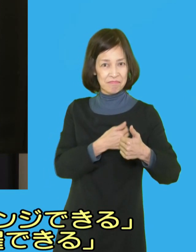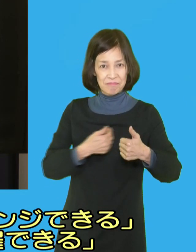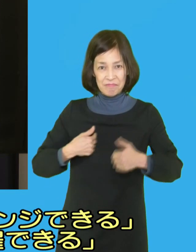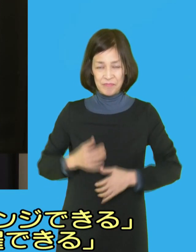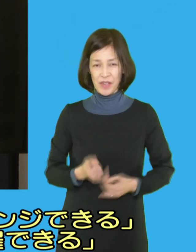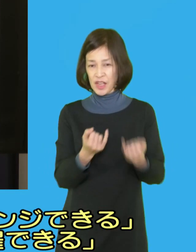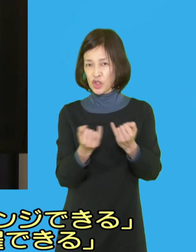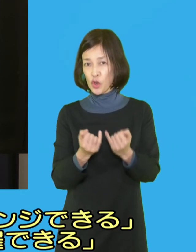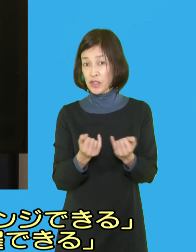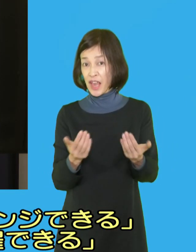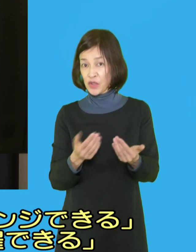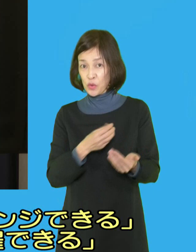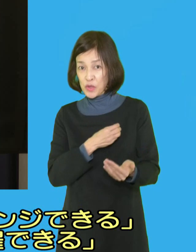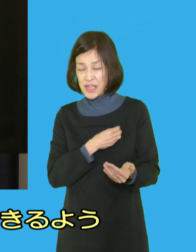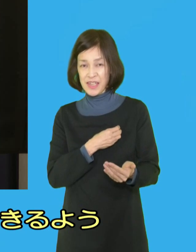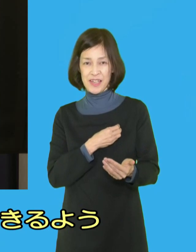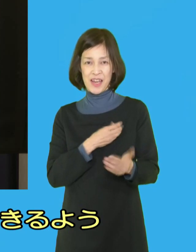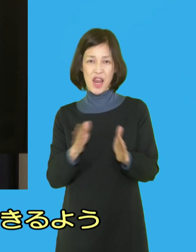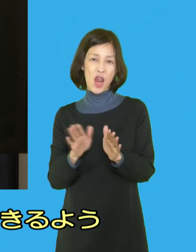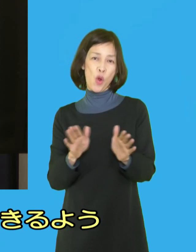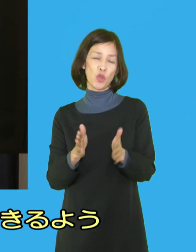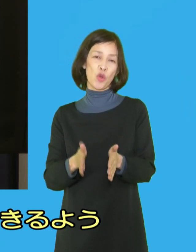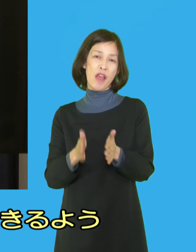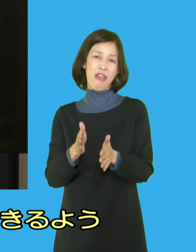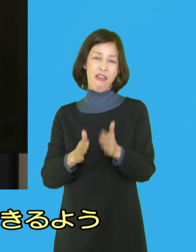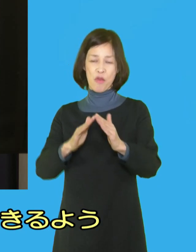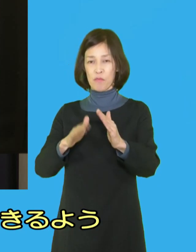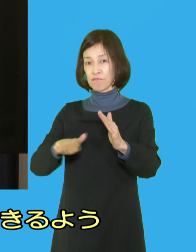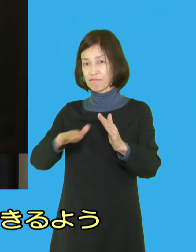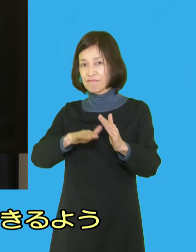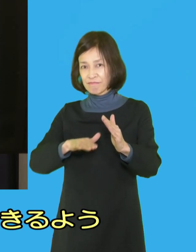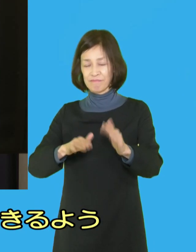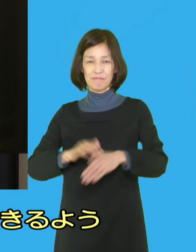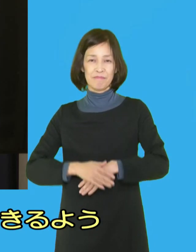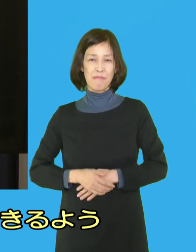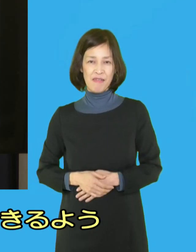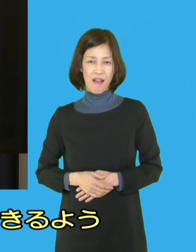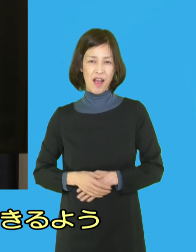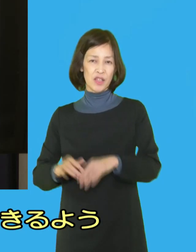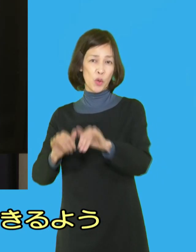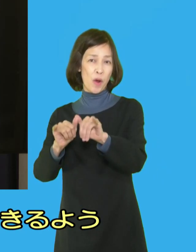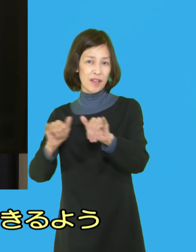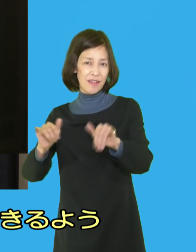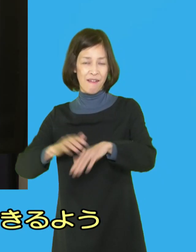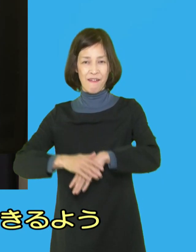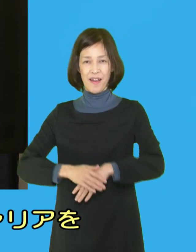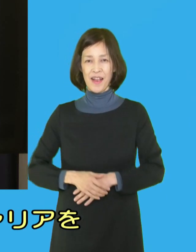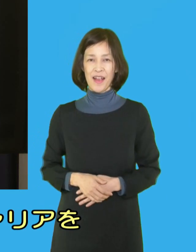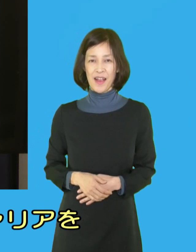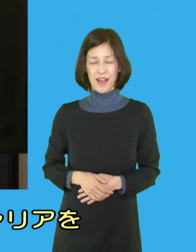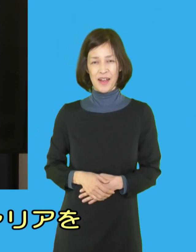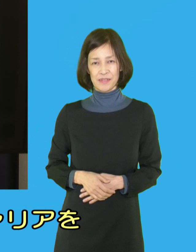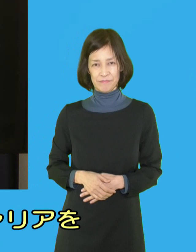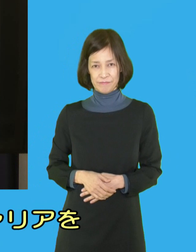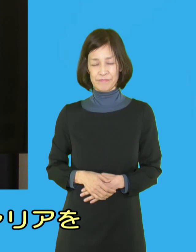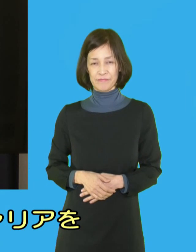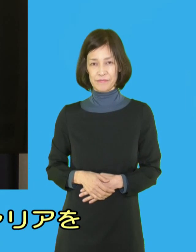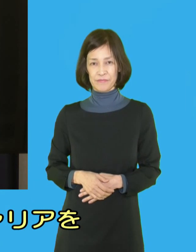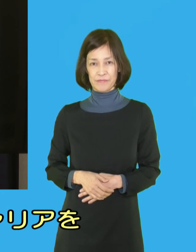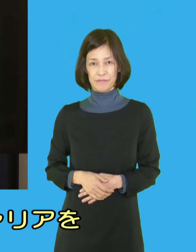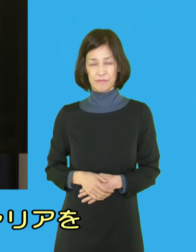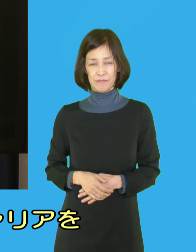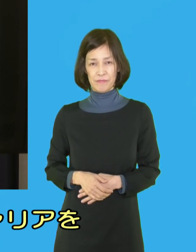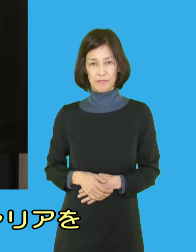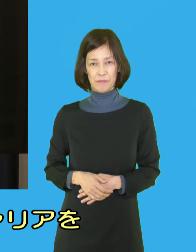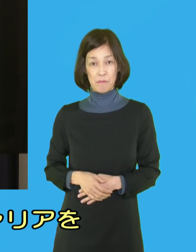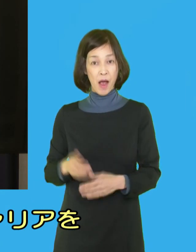性職員、子育て世代が活躍ができる、障害のある職員が活躍できるように支援を行っていく、そして、まあ、職員が